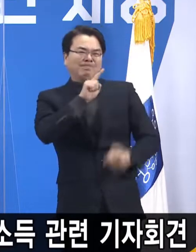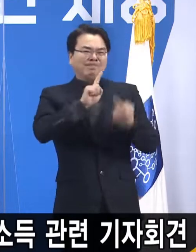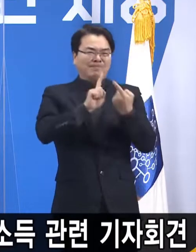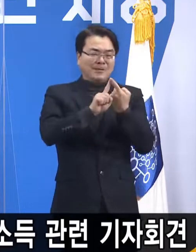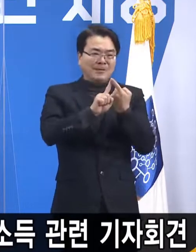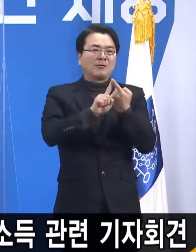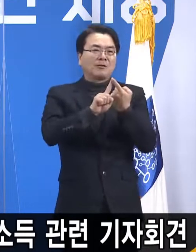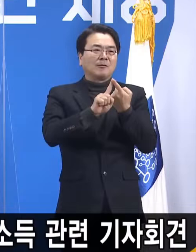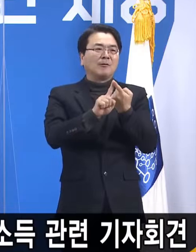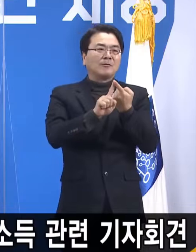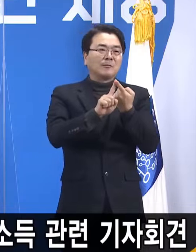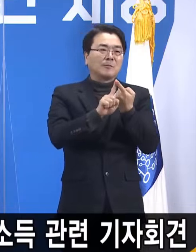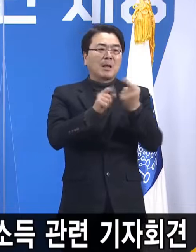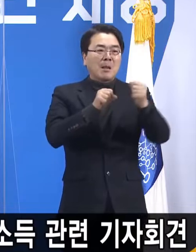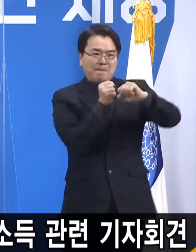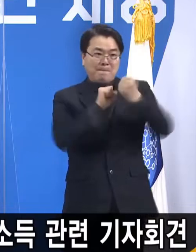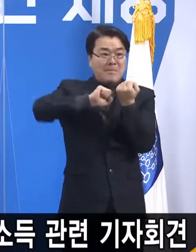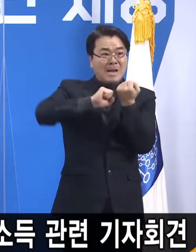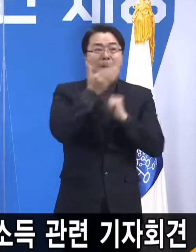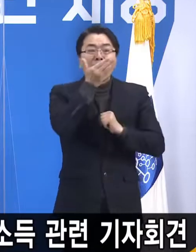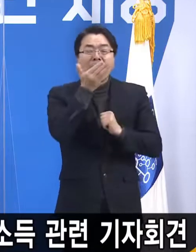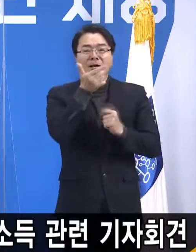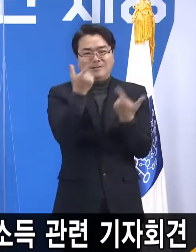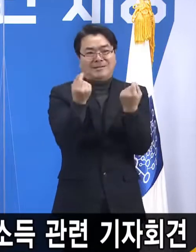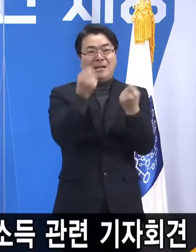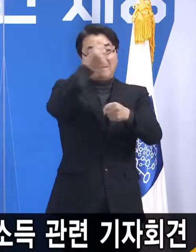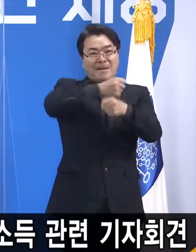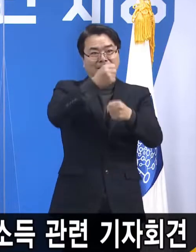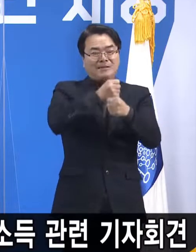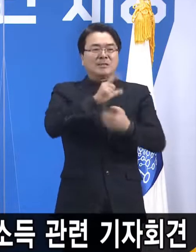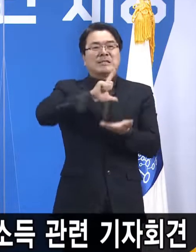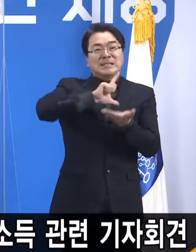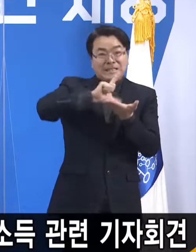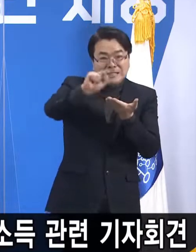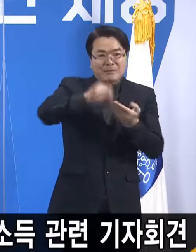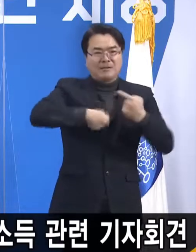시행착오로 피할 수 있게 하는 것이 바로 지방자치제도입니다.